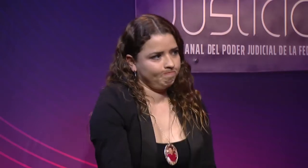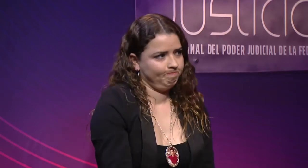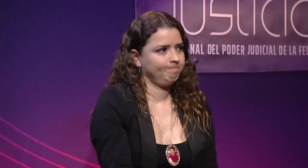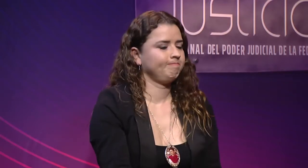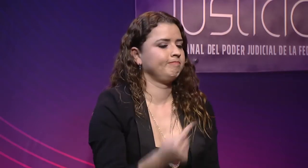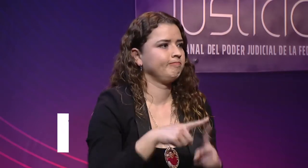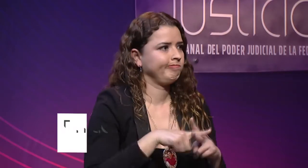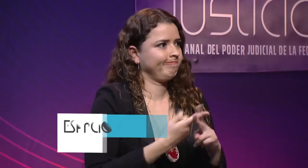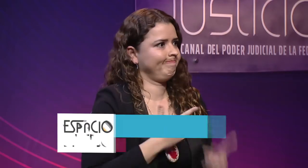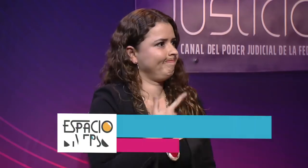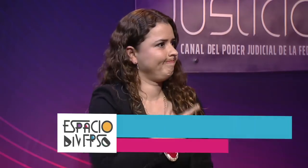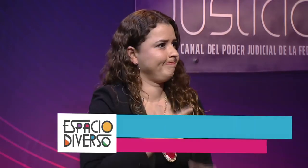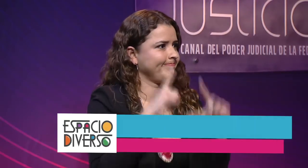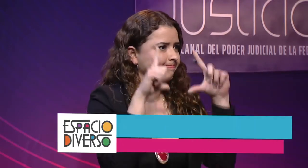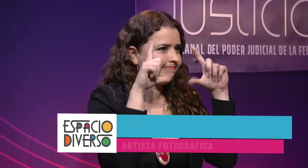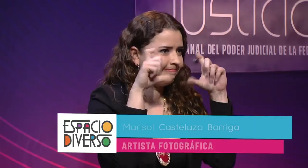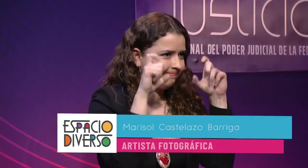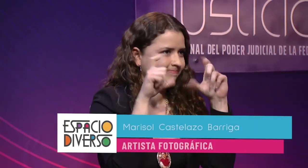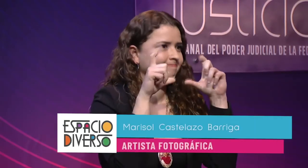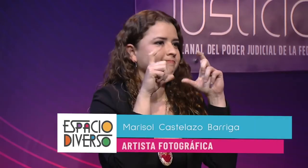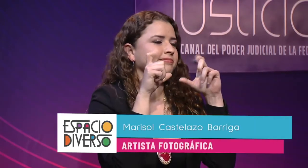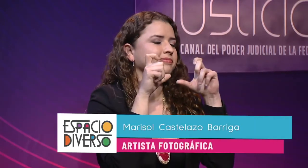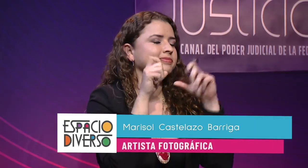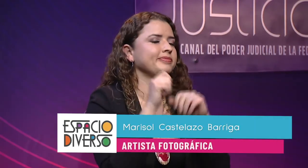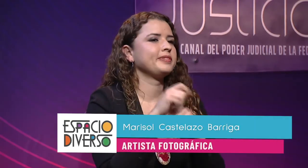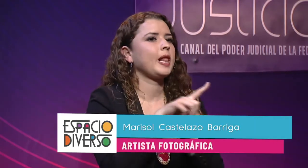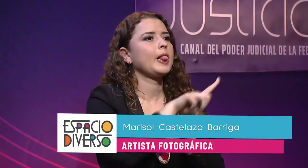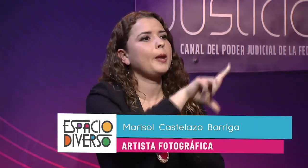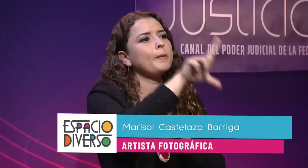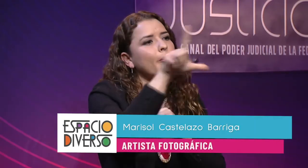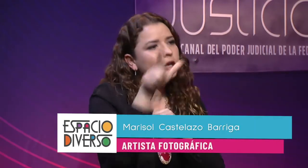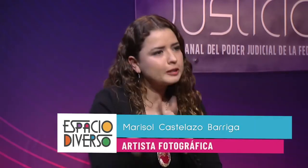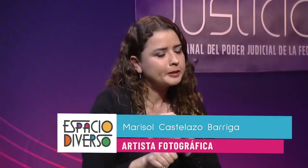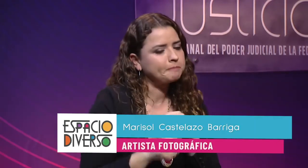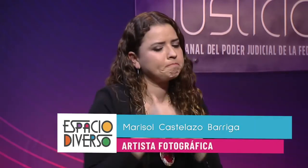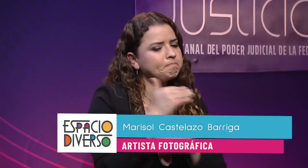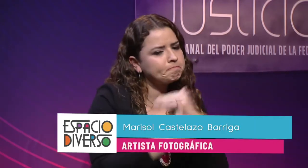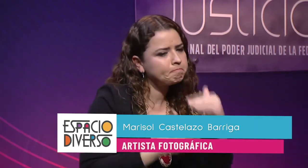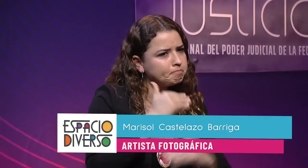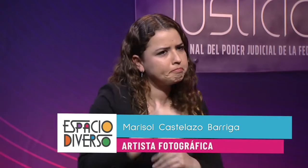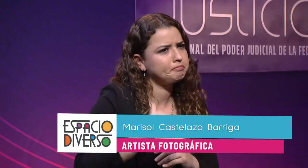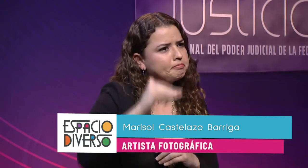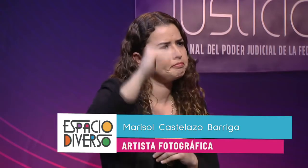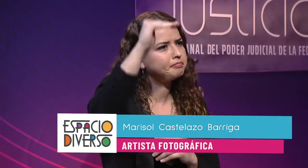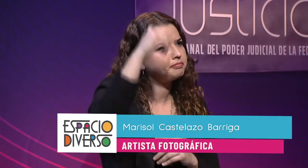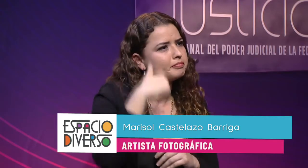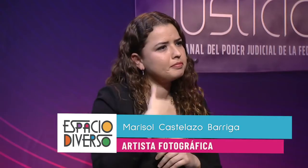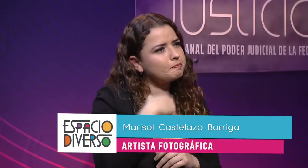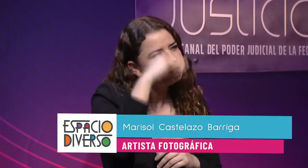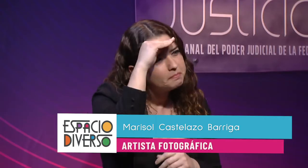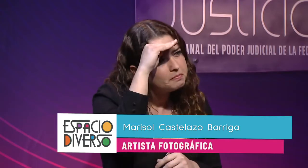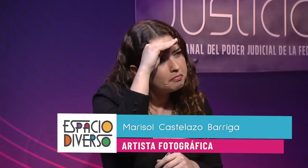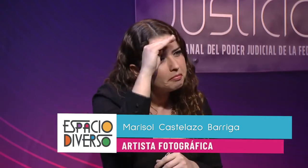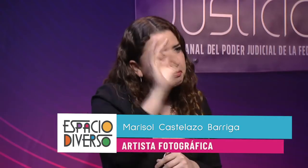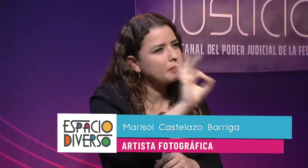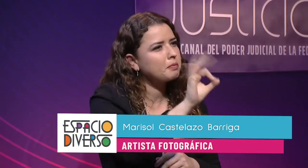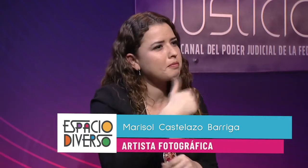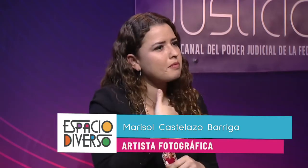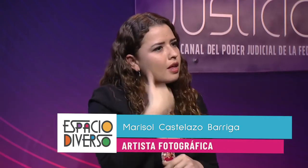Cuando era pequeña me encantaba la fotografía. Tiempo después, al crecer, pensé que tal